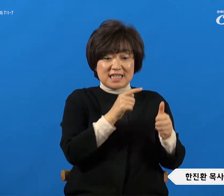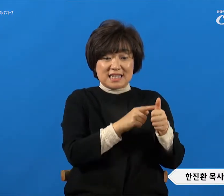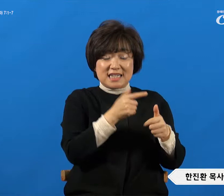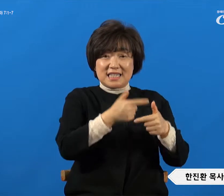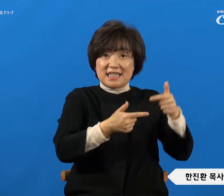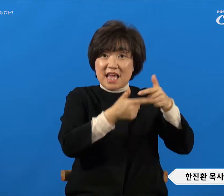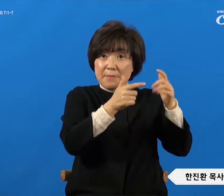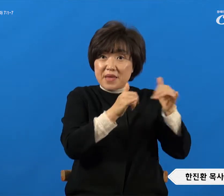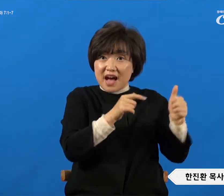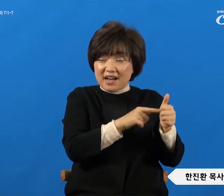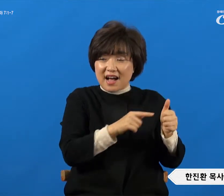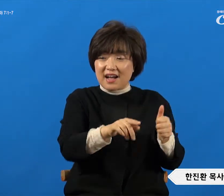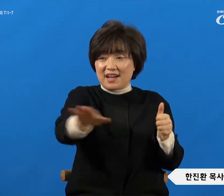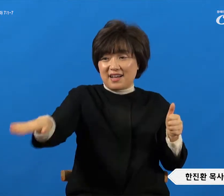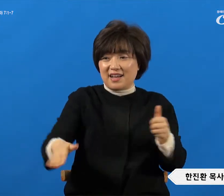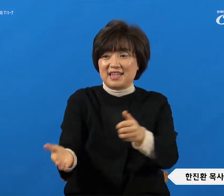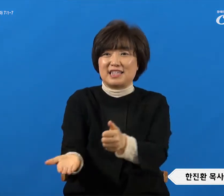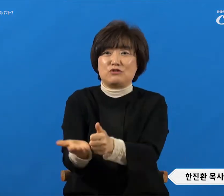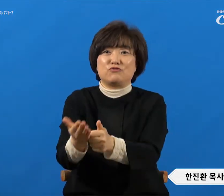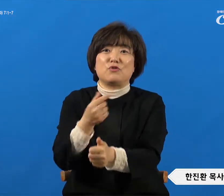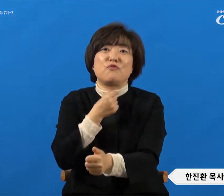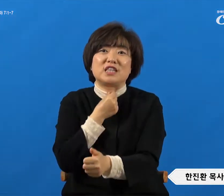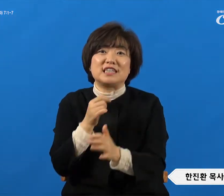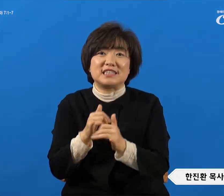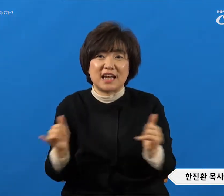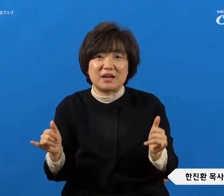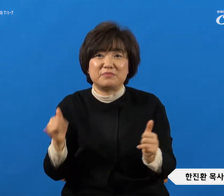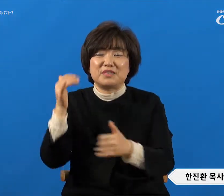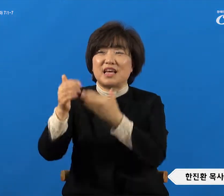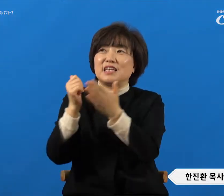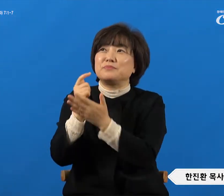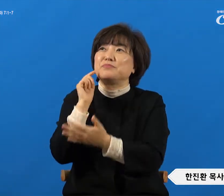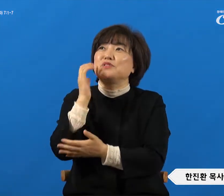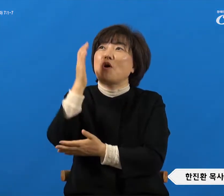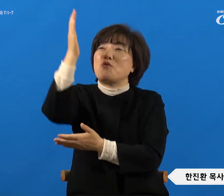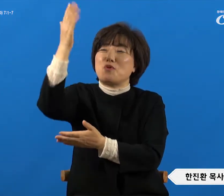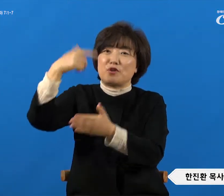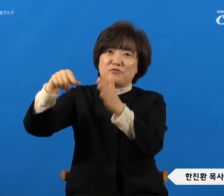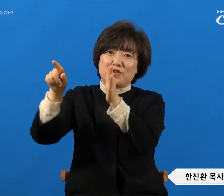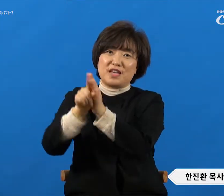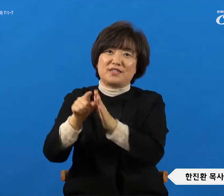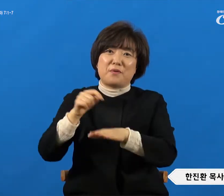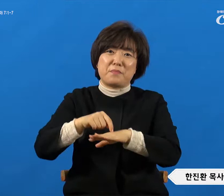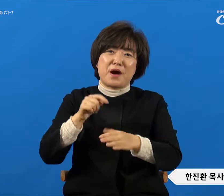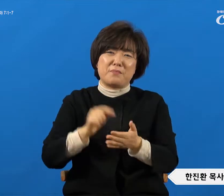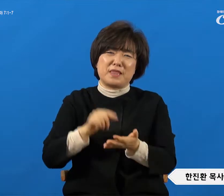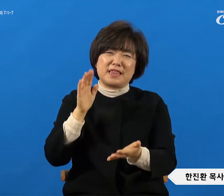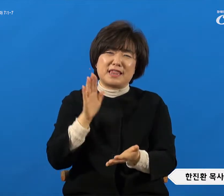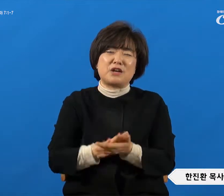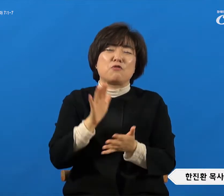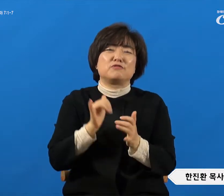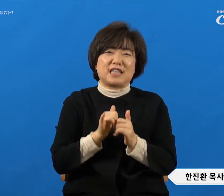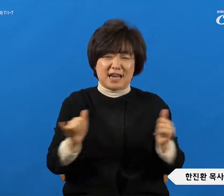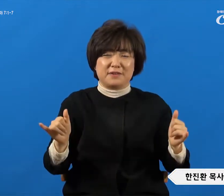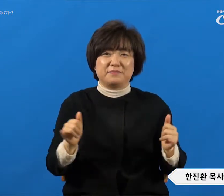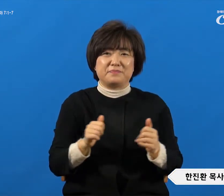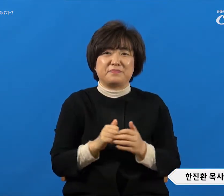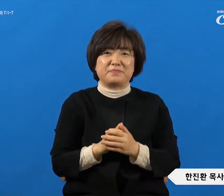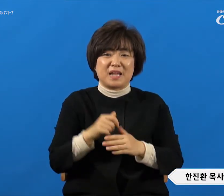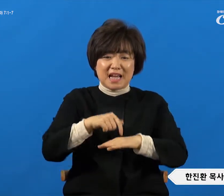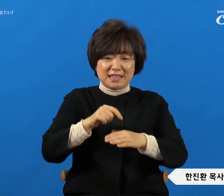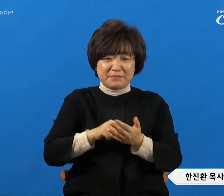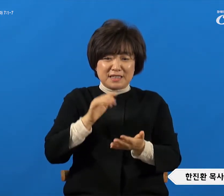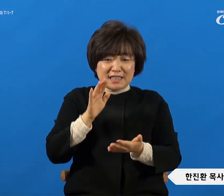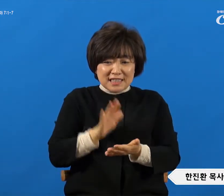느헤미야가 키워내기를 원했던 사람은 하나님의 영광을 위해서 가슴이 뜨거운 사람이었습니다. 그래서